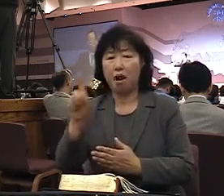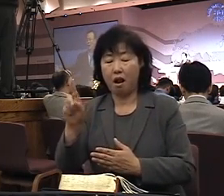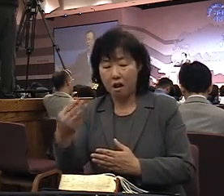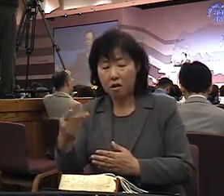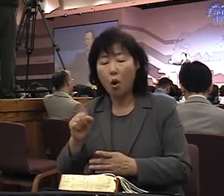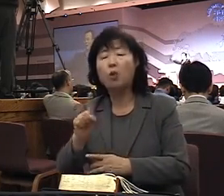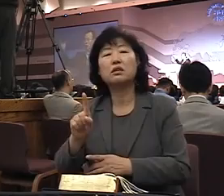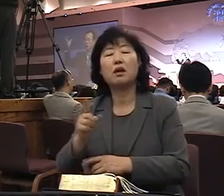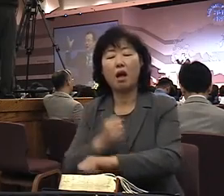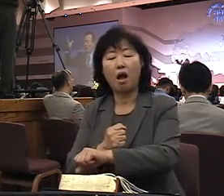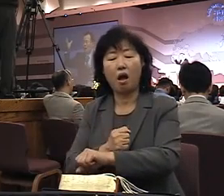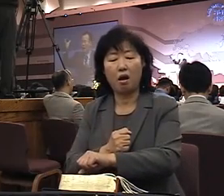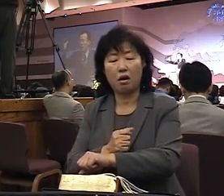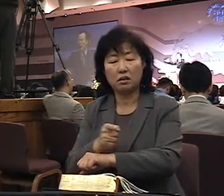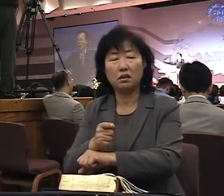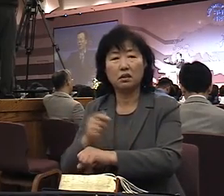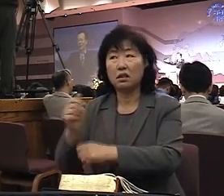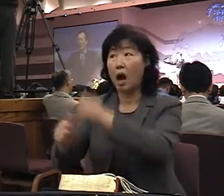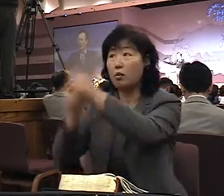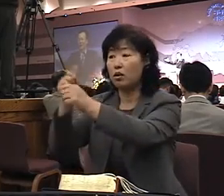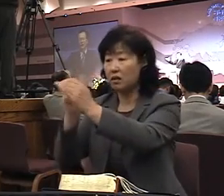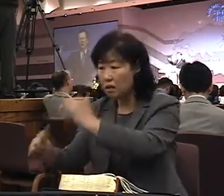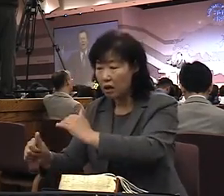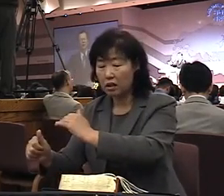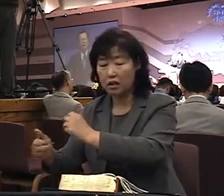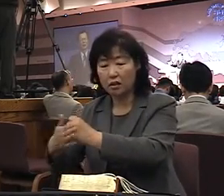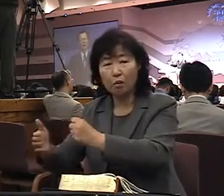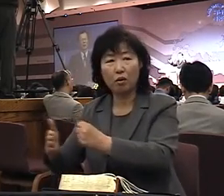그럼 어떡합니까? 그래도 그 가문에 들어가서